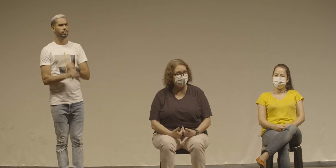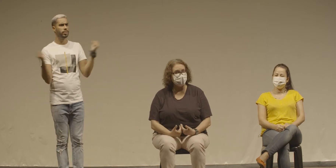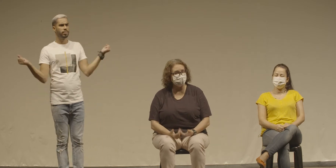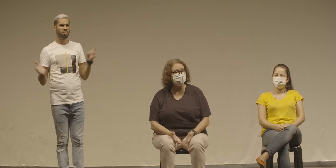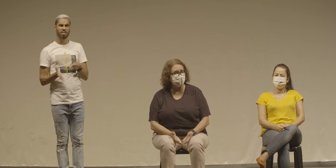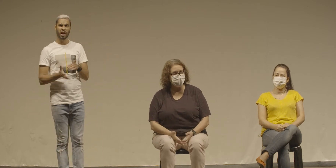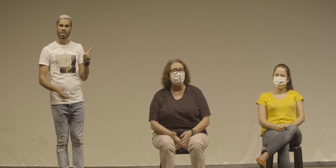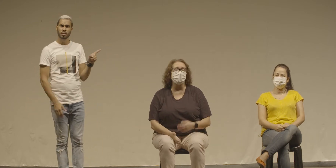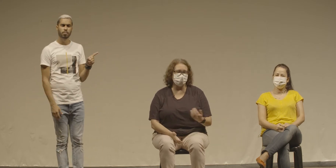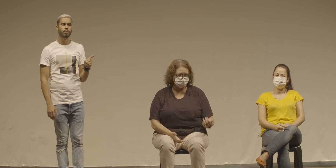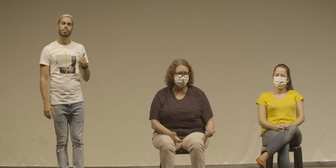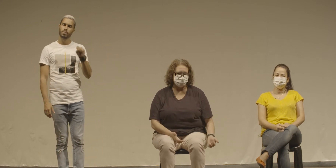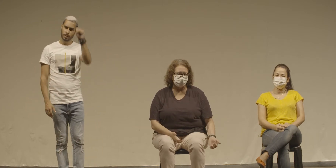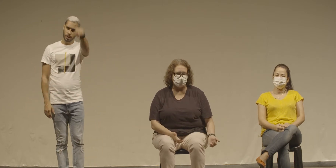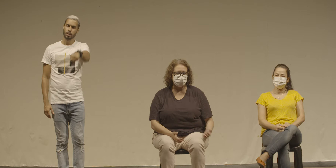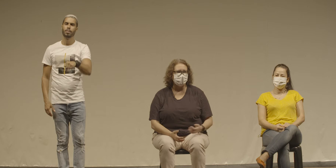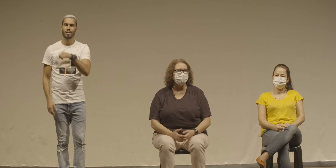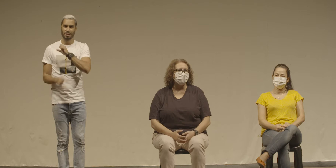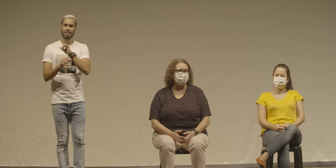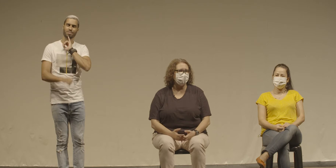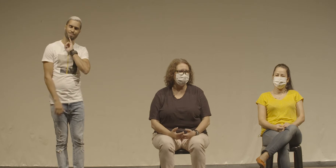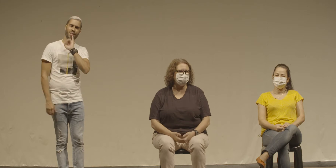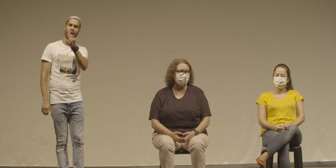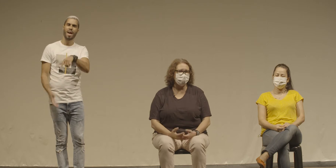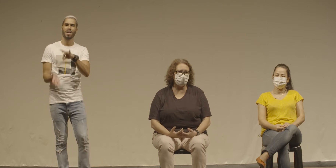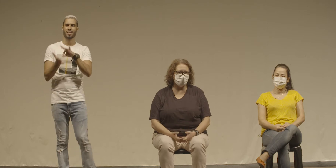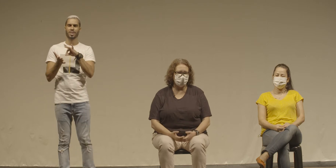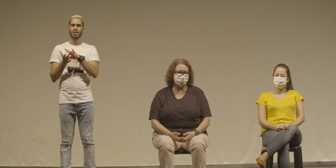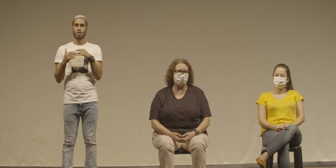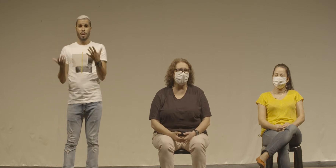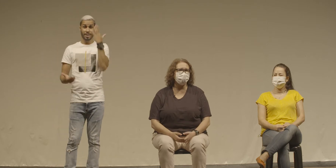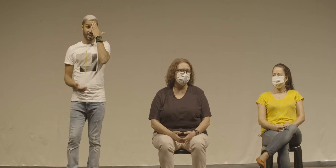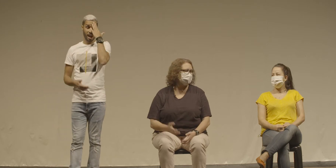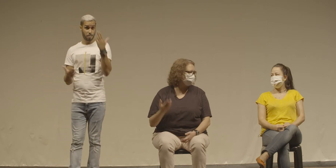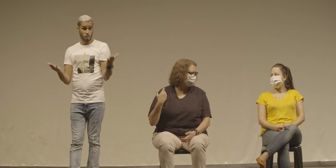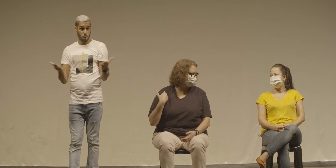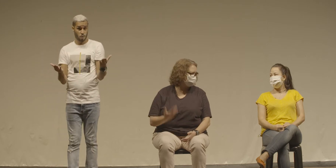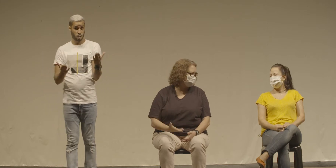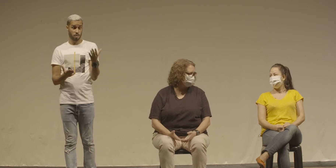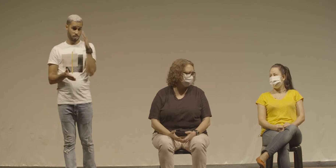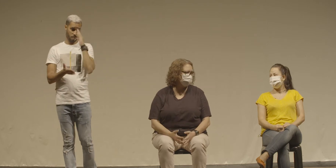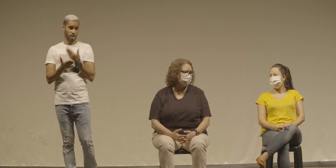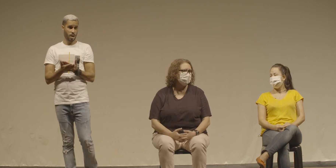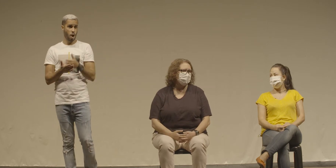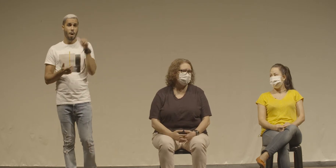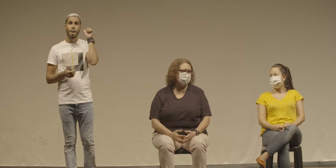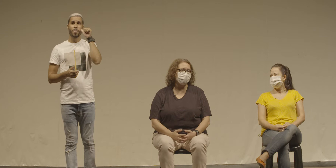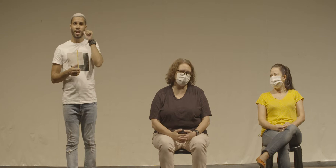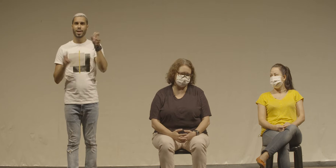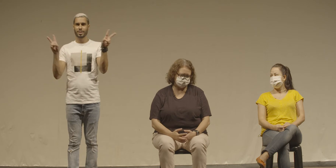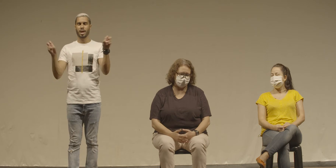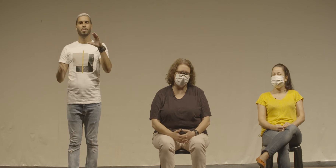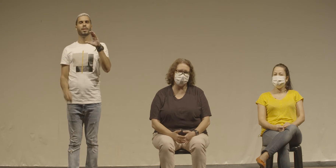sim, infelizmente, isso foi verdade. Então, a gente sabe que hoje, eu acho que o Mulheres à Cesta, inclusive, tem